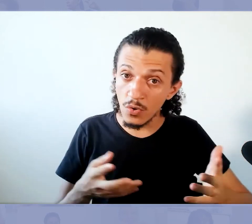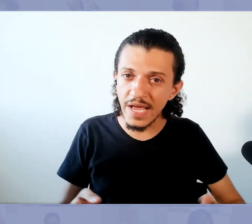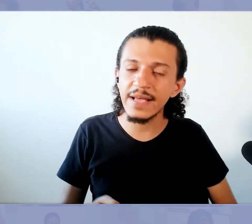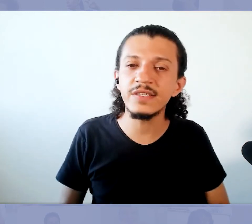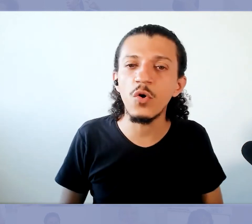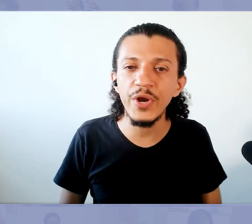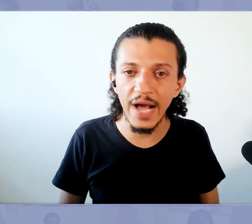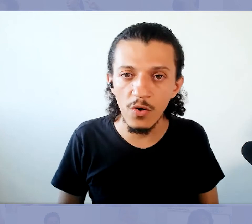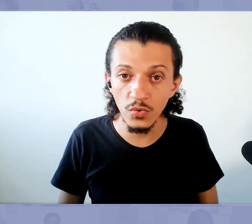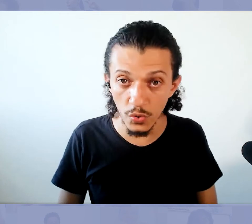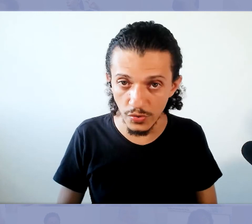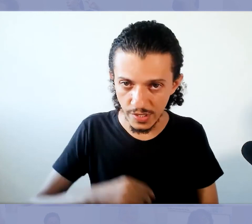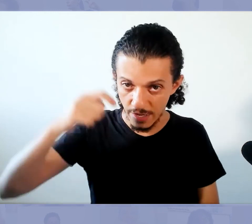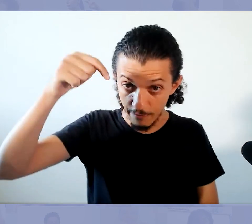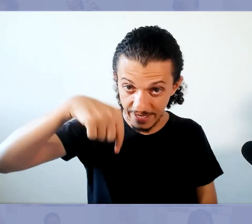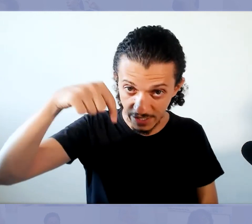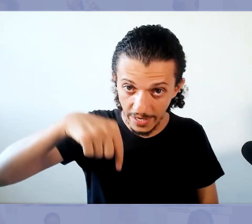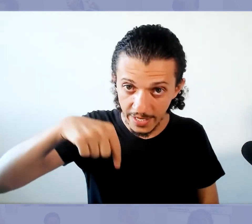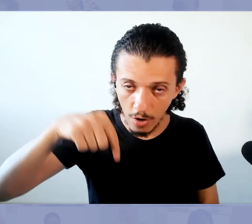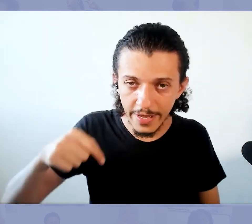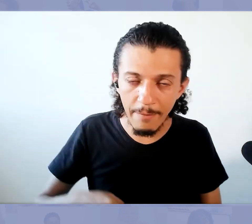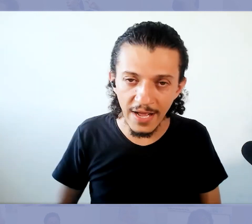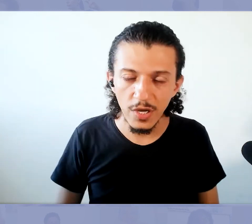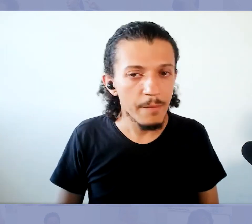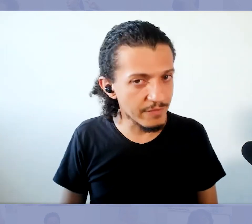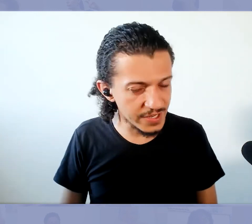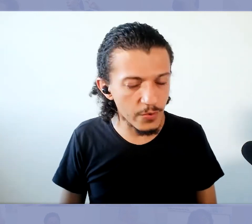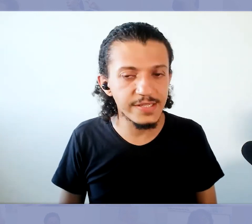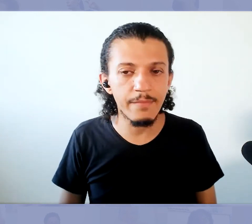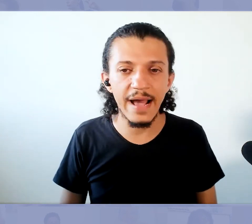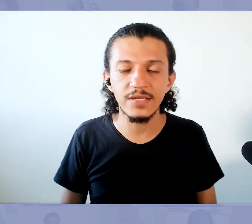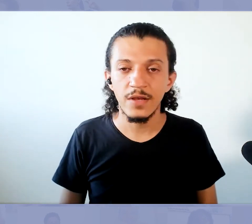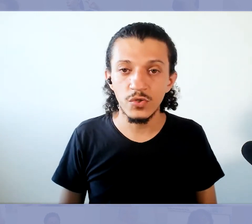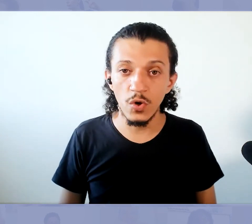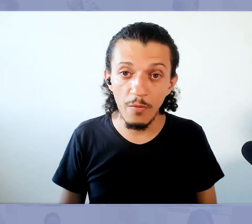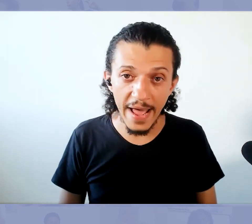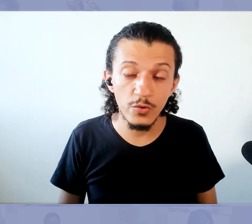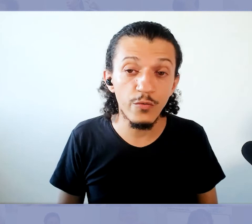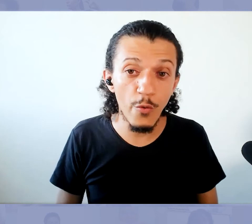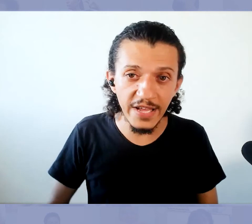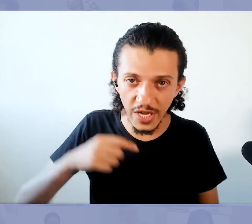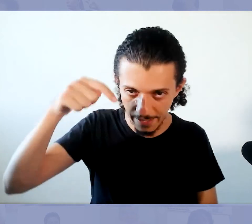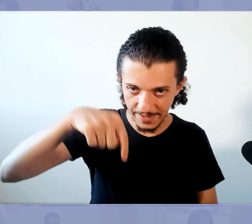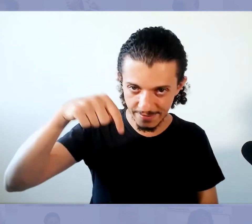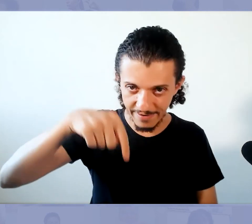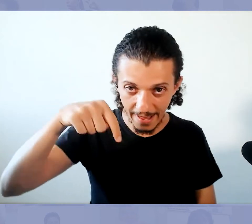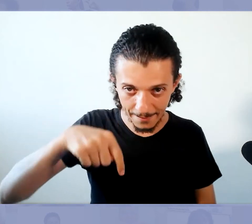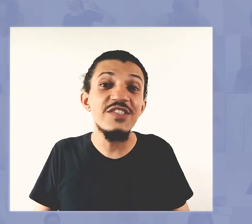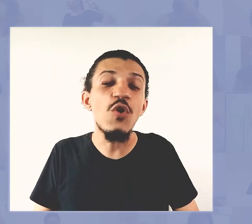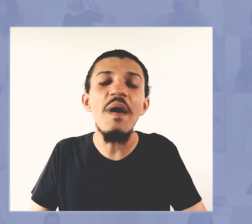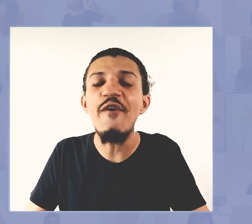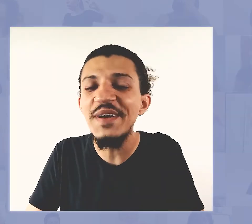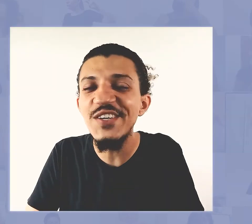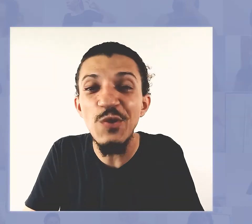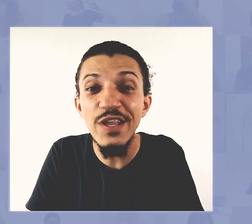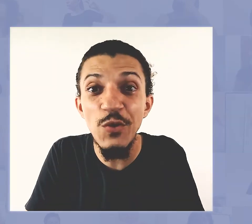e conseguem se comunicar com surdos. Vou deixar o link logo aqui abaixo para você conhecer mais sobre o método Fluente em Libras. Vai lá. Se de